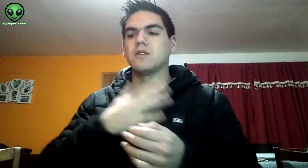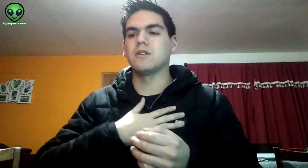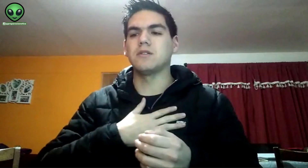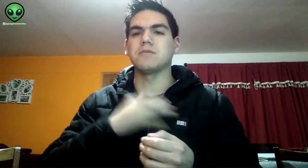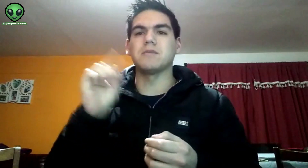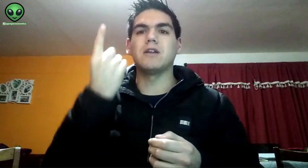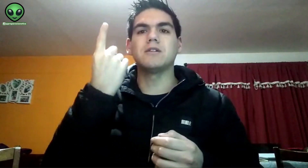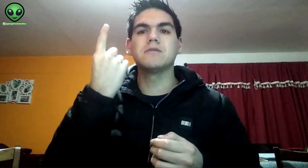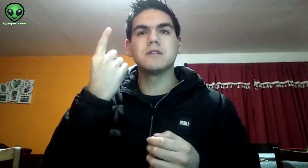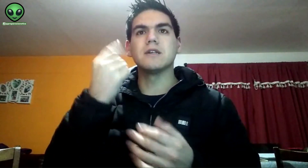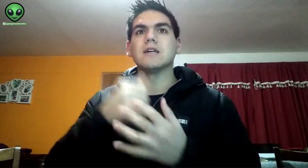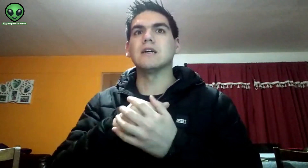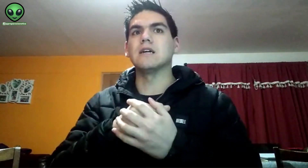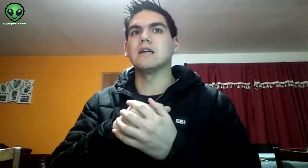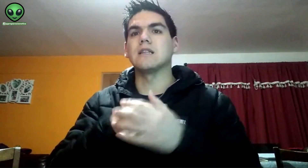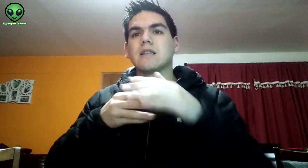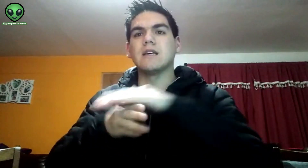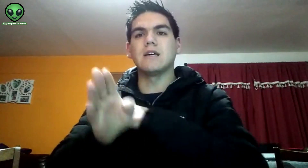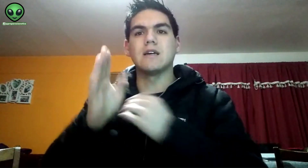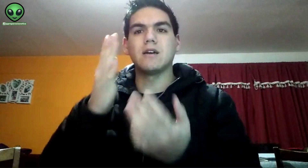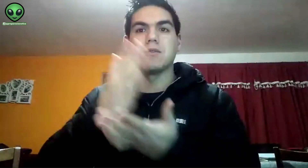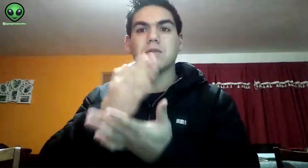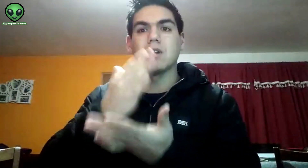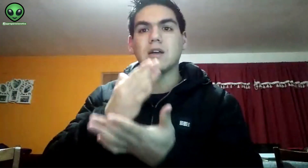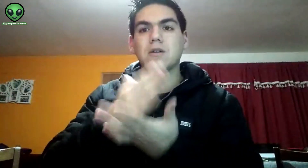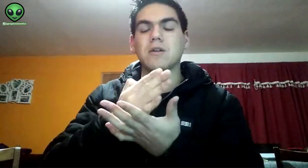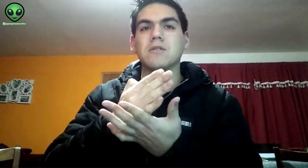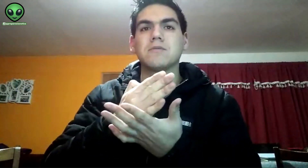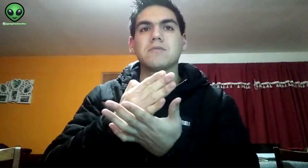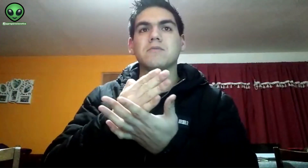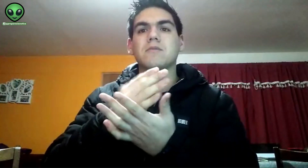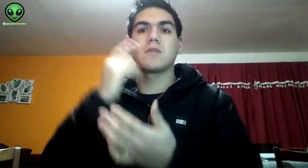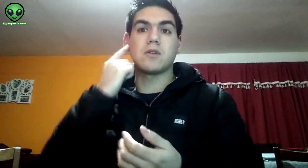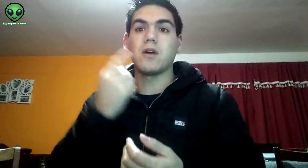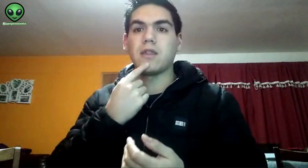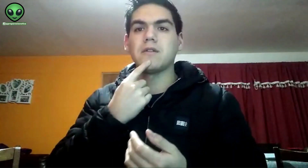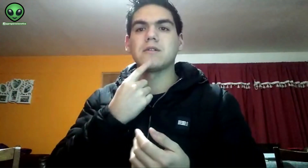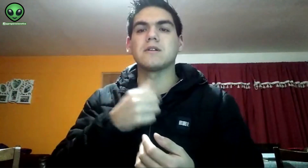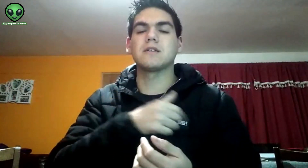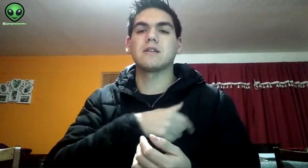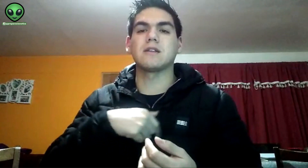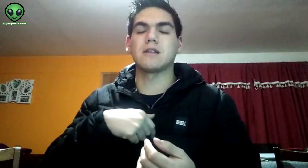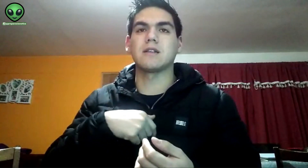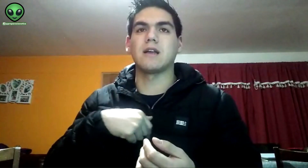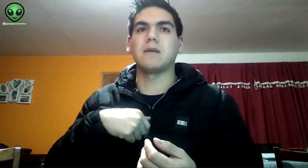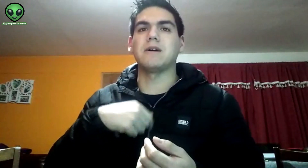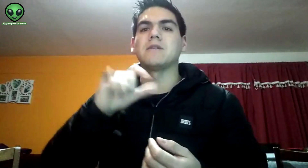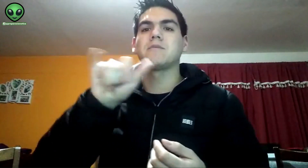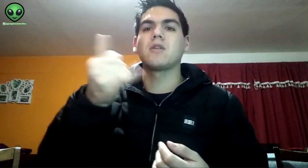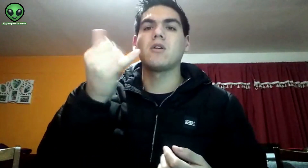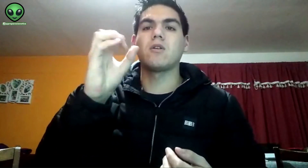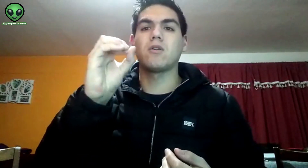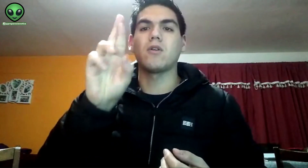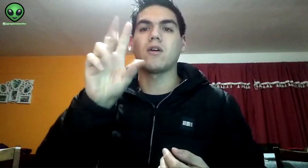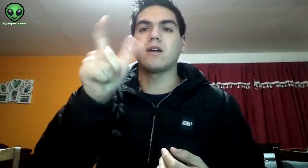Yo primero entré a un colegio sorda, se llama